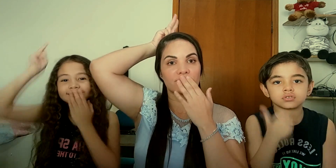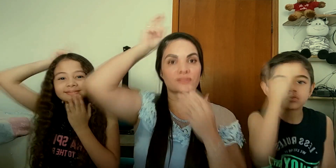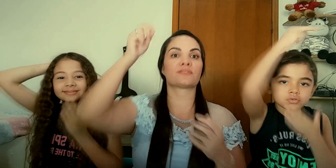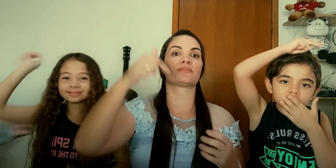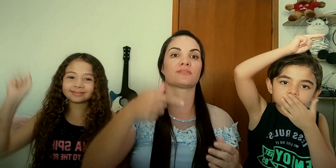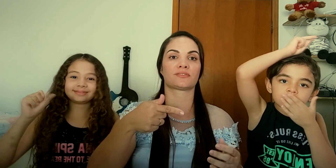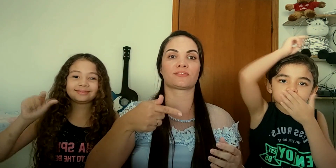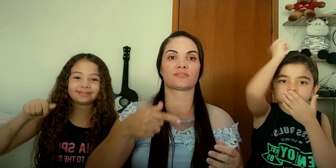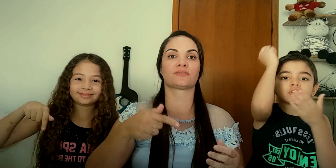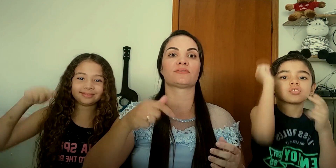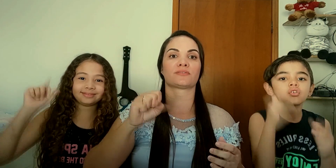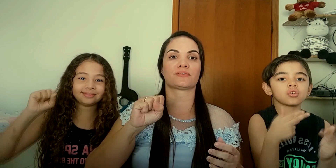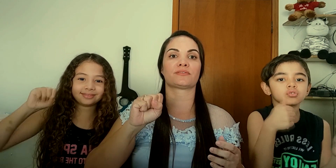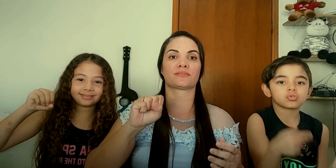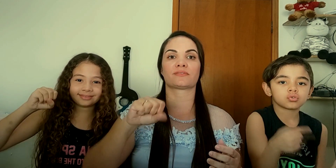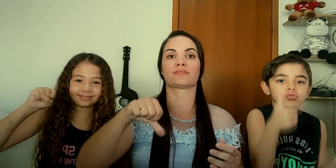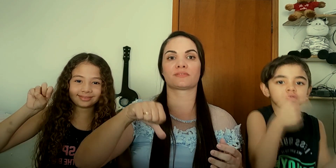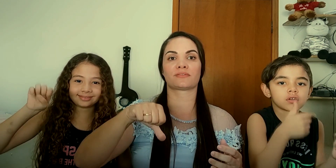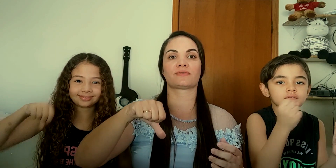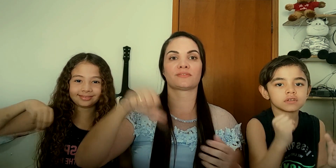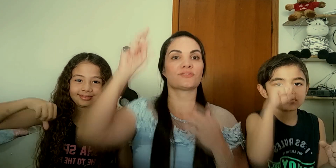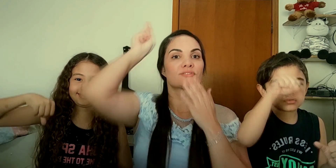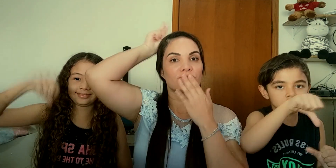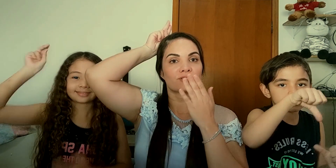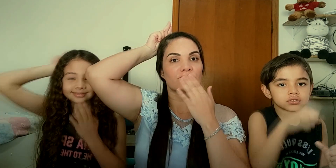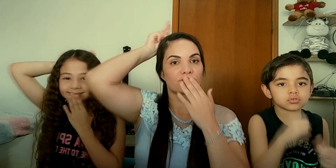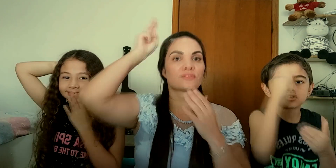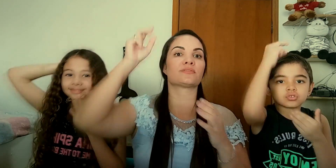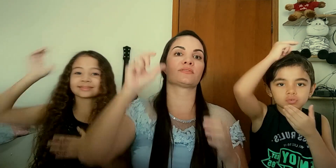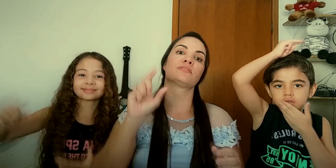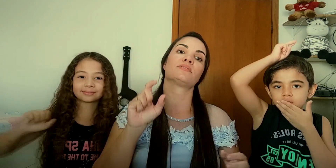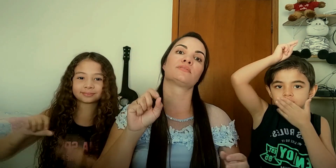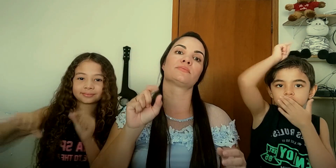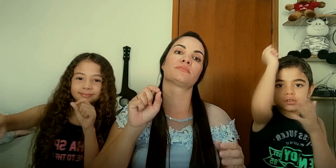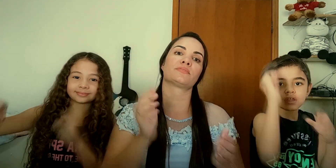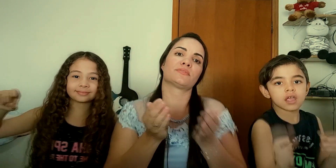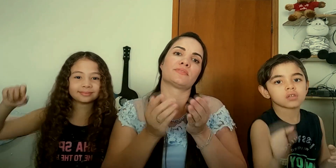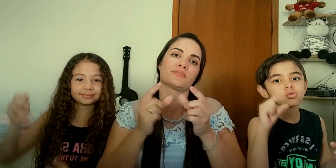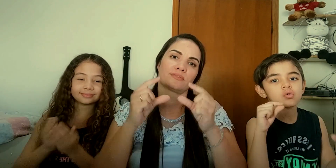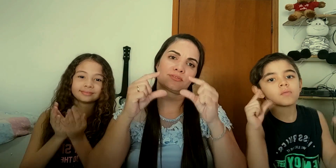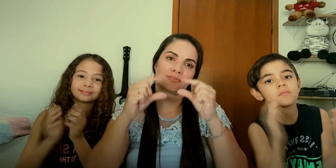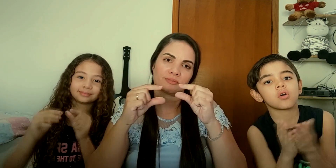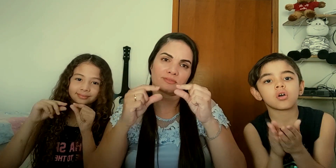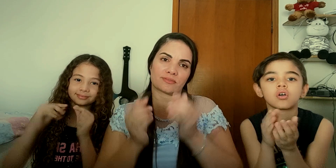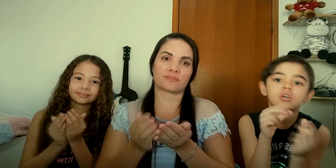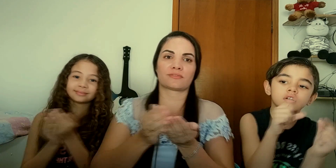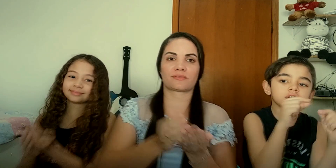Sete, oito, nove indiozinhos, dez, meu pequeno bote.